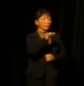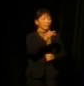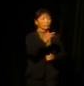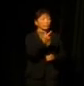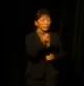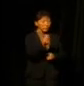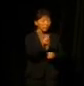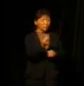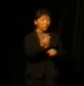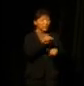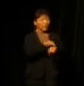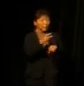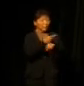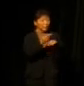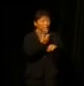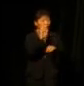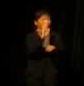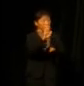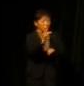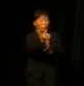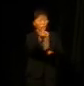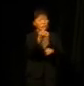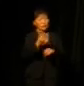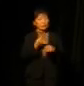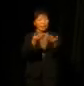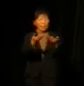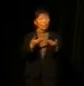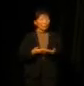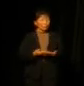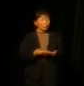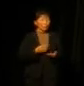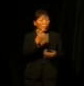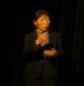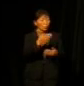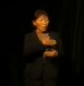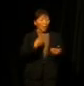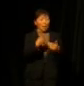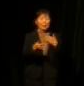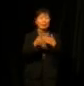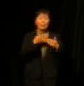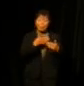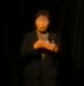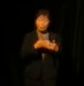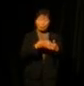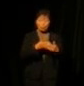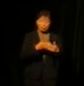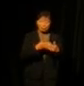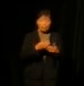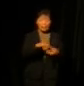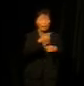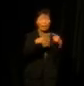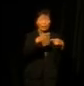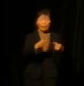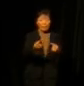ギターを持ってね、来てくれました。あとは、再開来てから、もう一回ね、原町日中に来ても、あとこの時はね、小